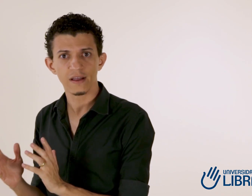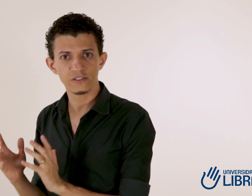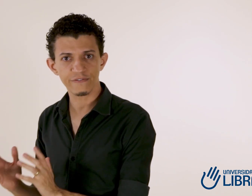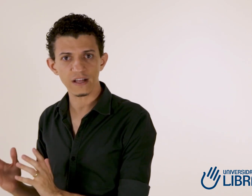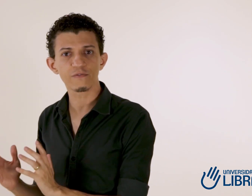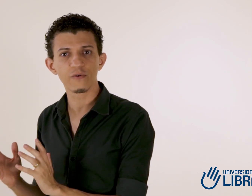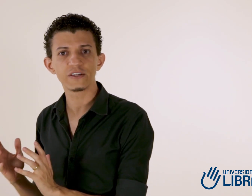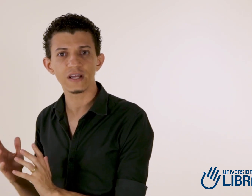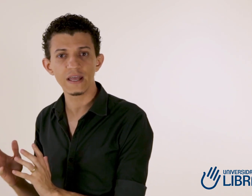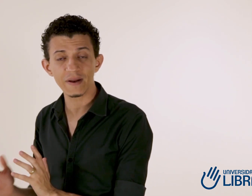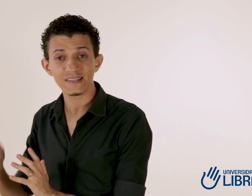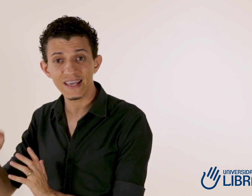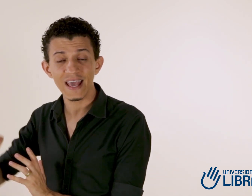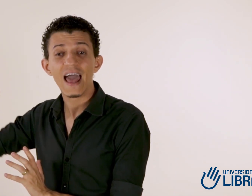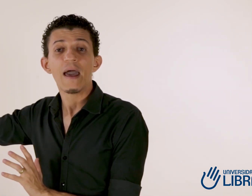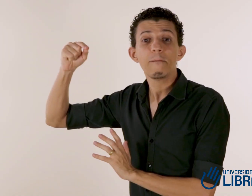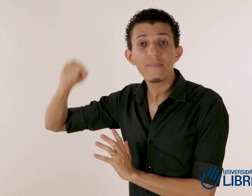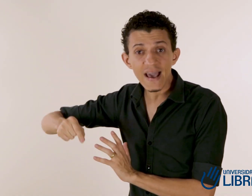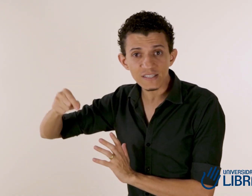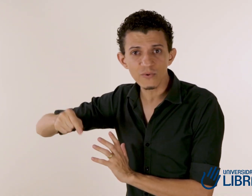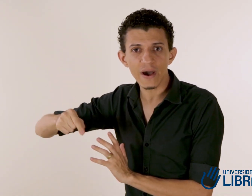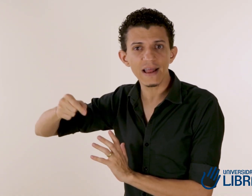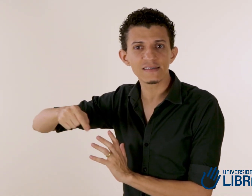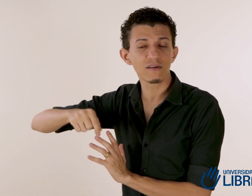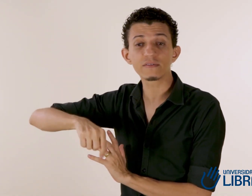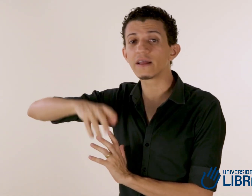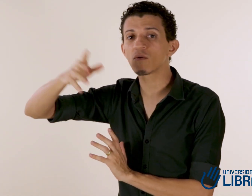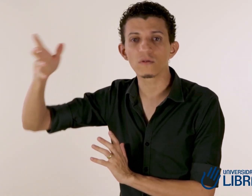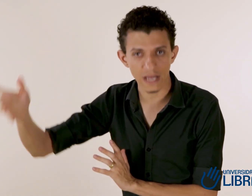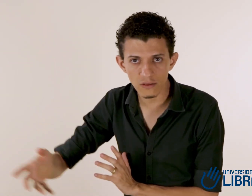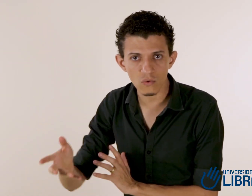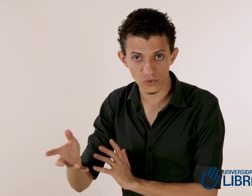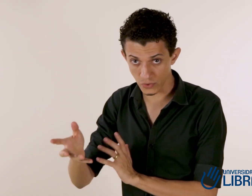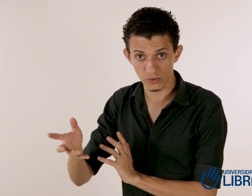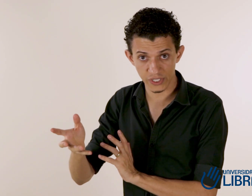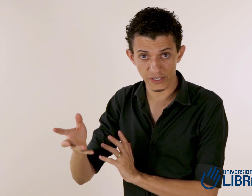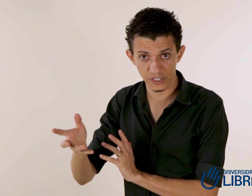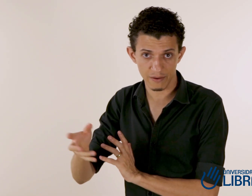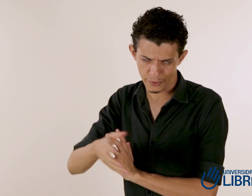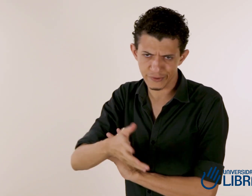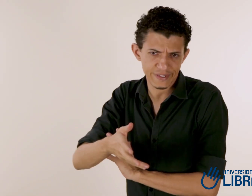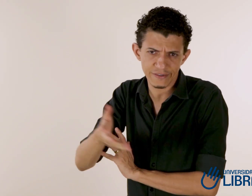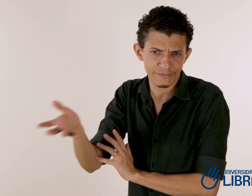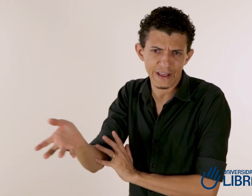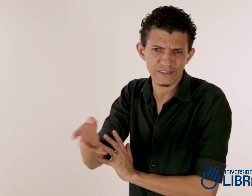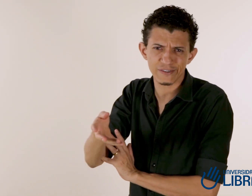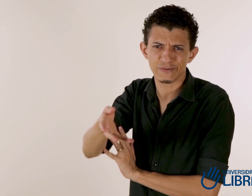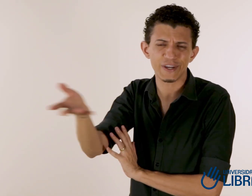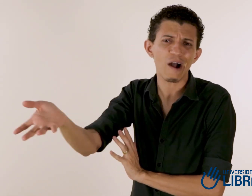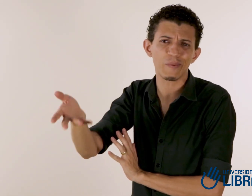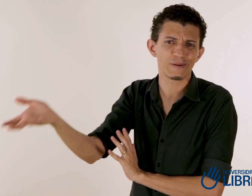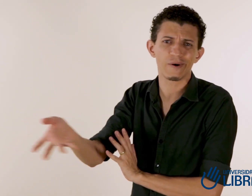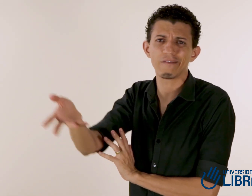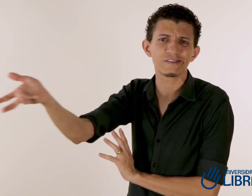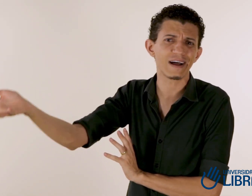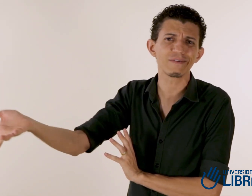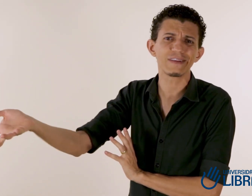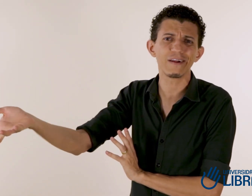de fato fluente em Libras e, mesmo eles não tendo contato com os surdos no dia a dia, muitos deles não têm, às vezes o Thiago, por exemplo, morava numa cidade